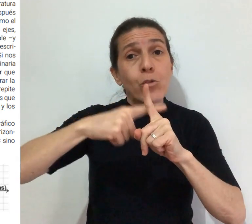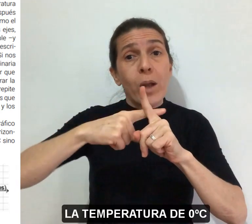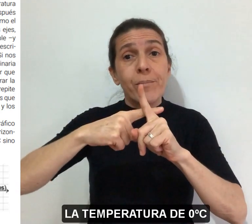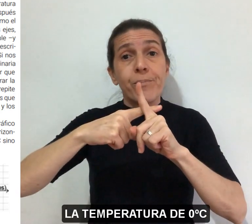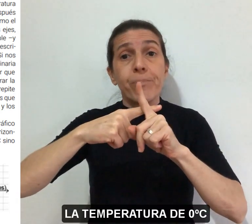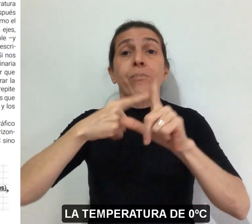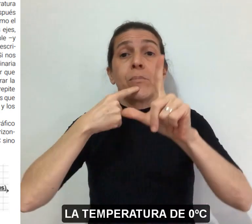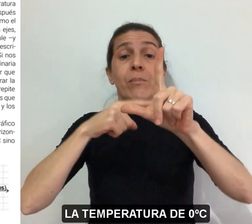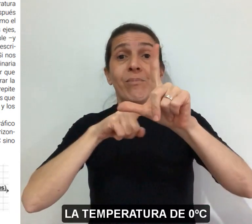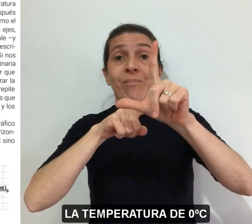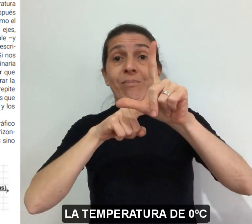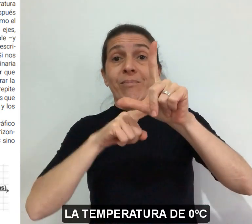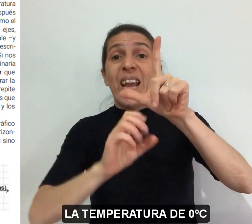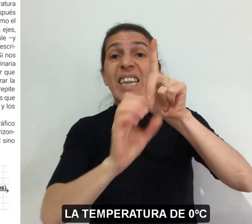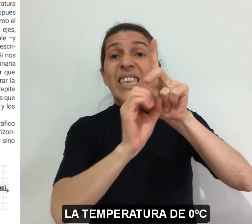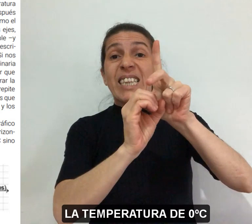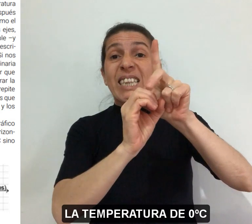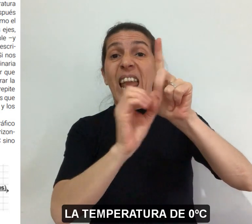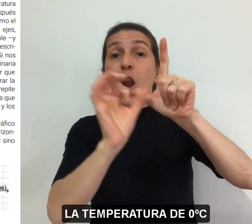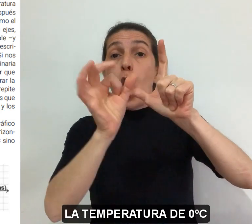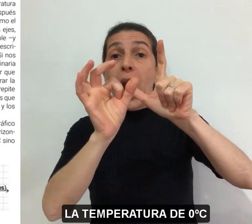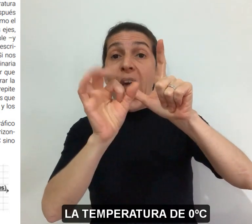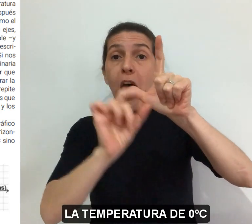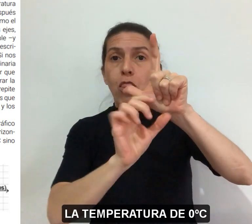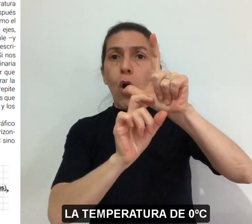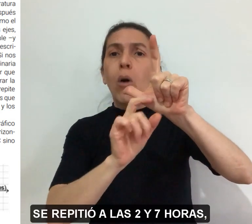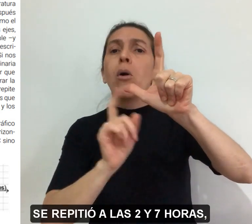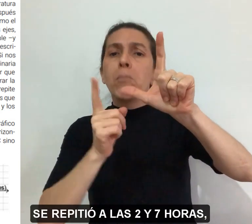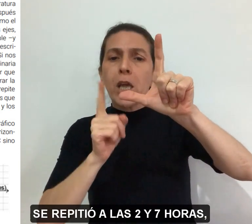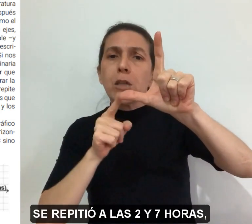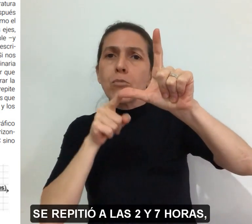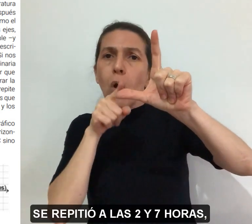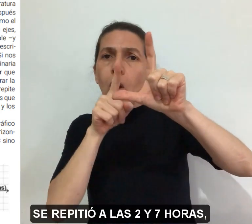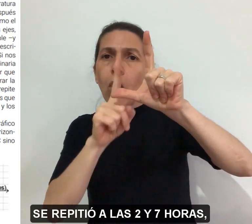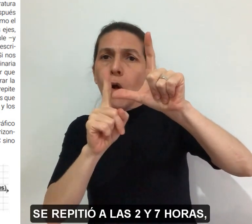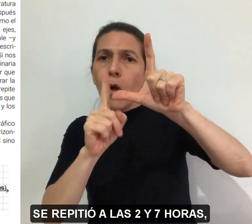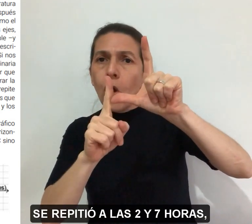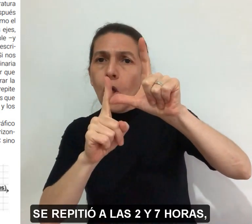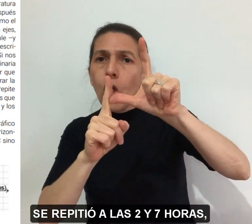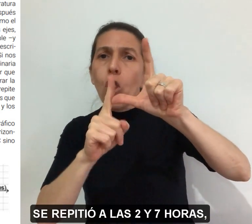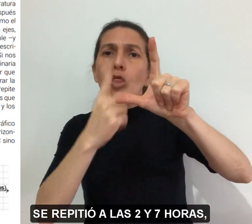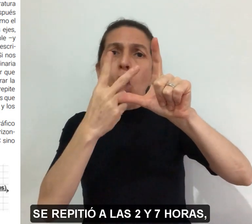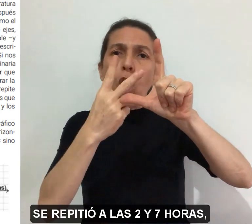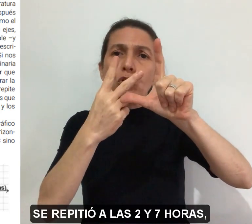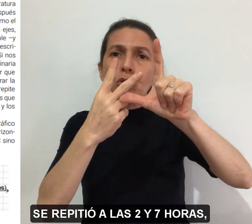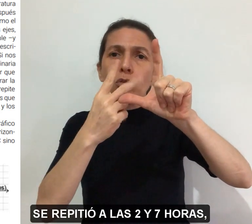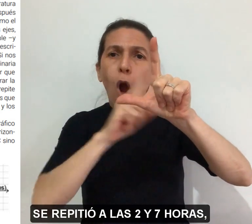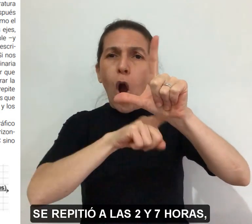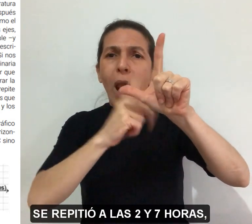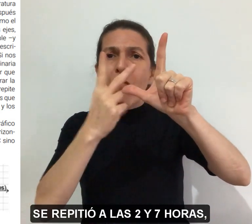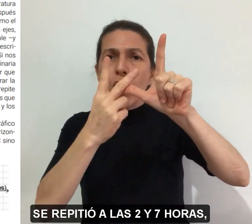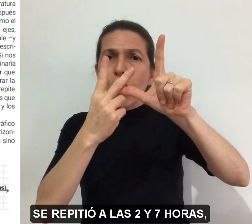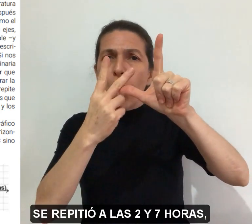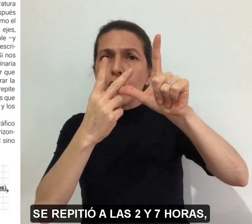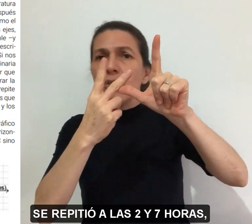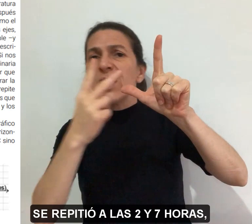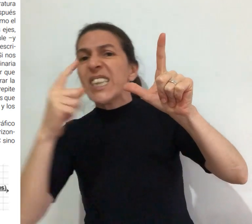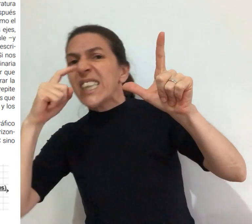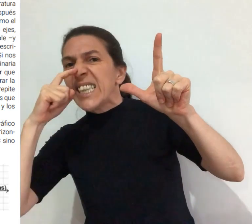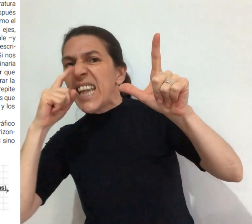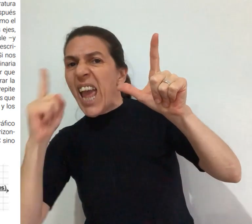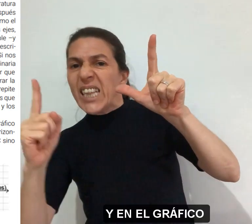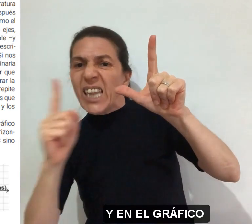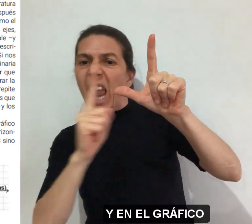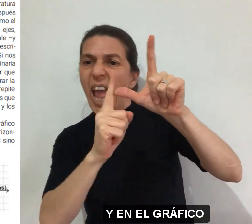La temperatura de 0 grados centígrados se repitió a las 2 y 7 horas,